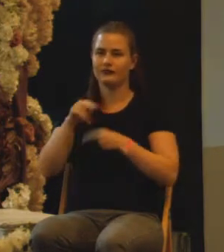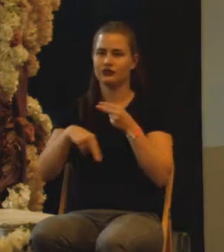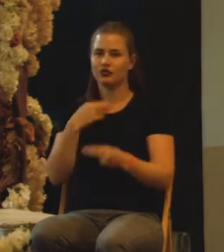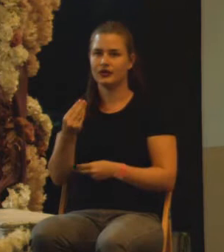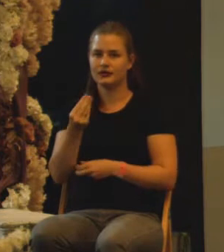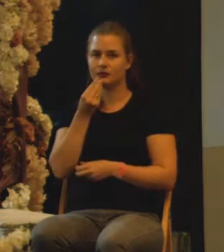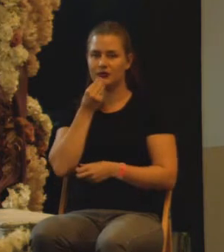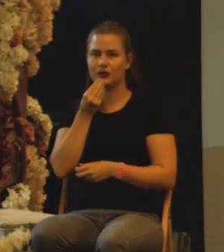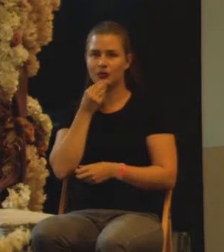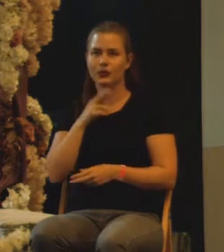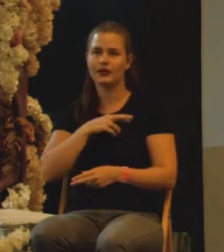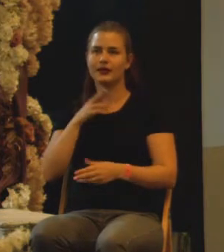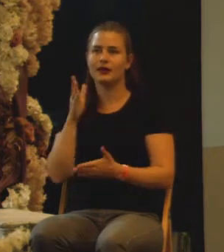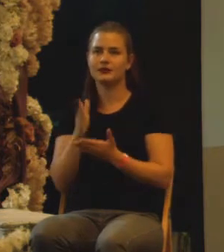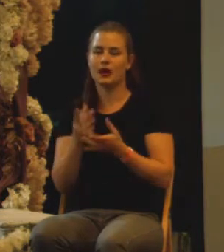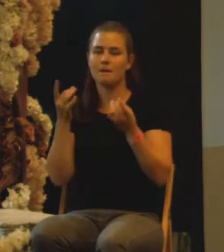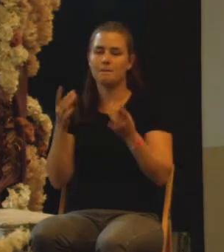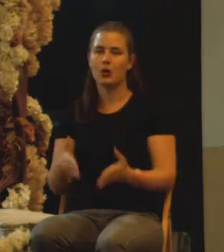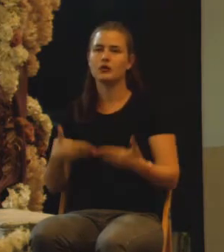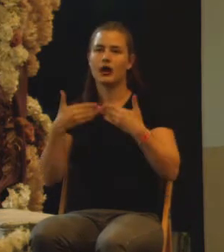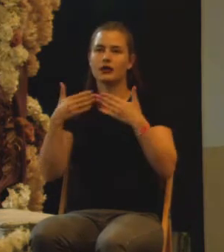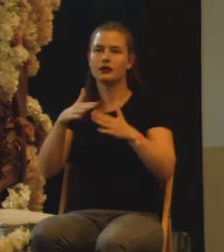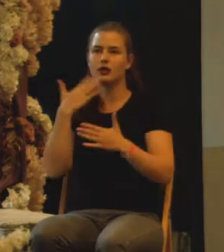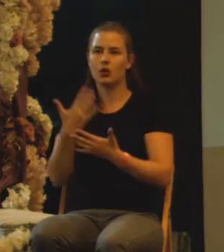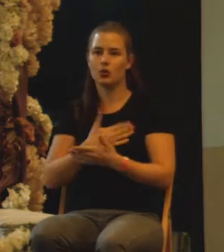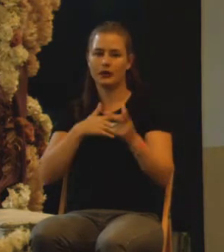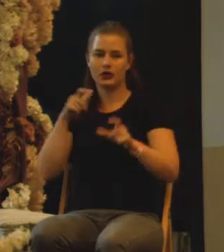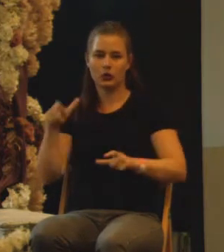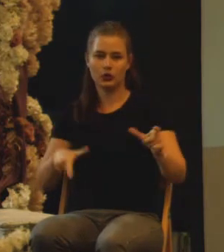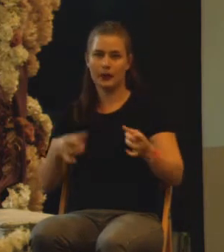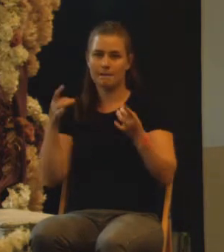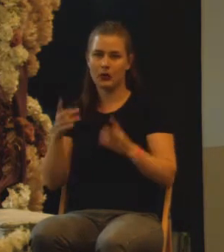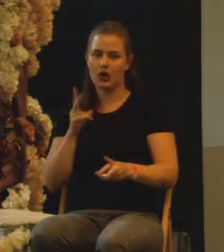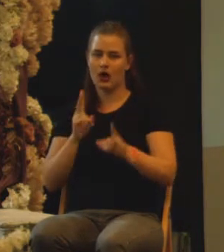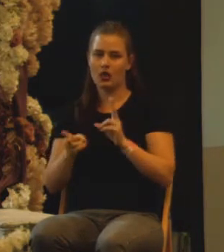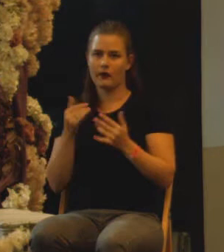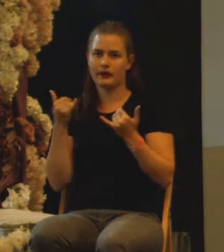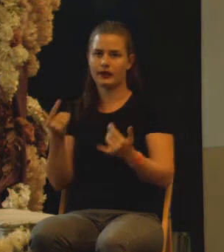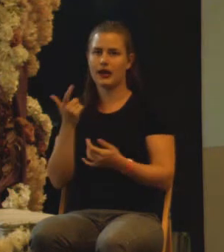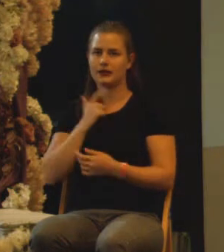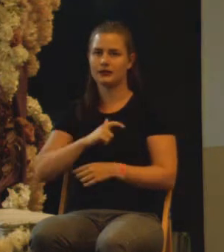еду, я стала просто открыто любить людей и просто готовить для себя.